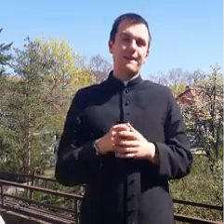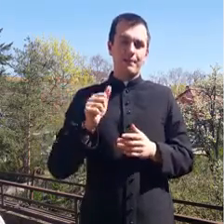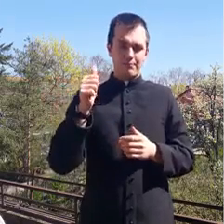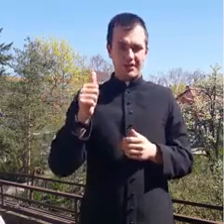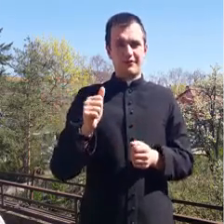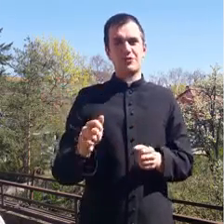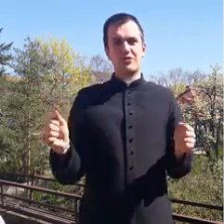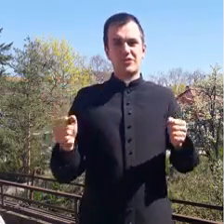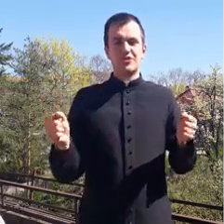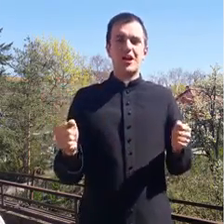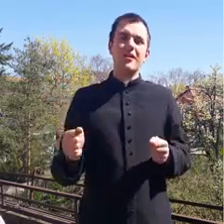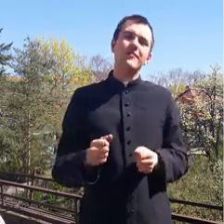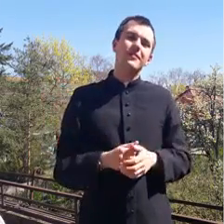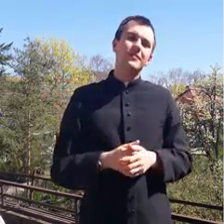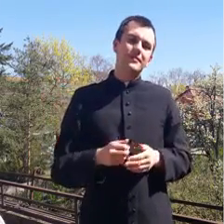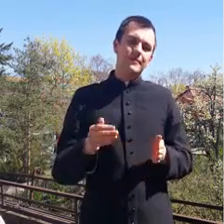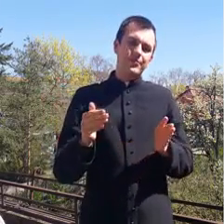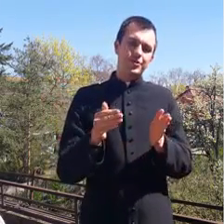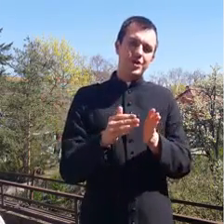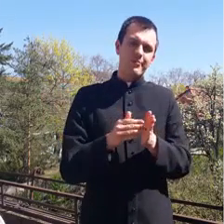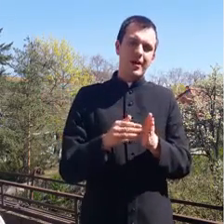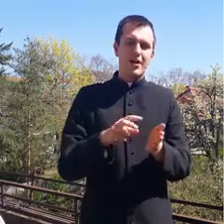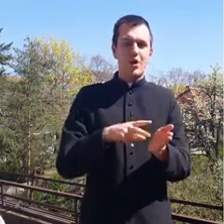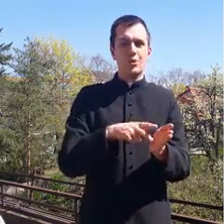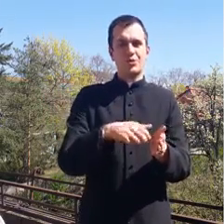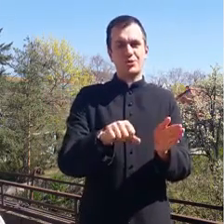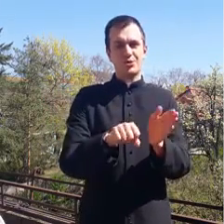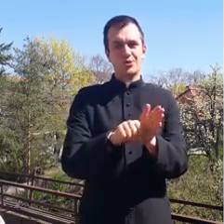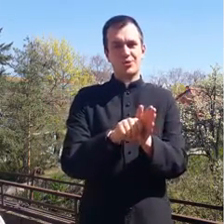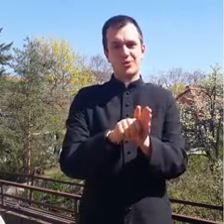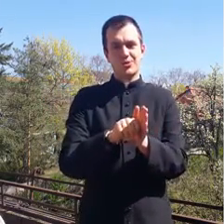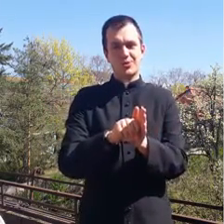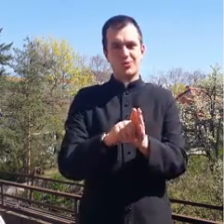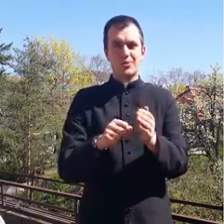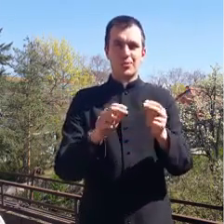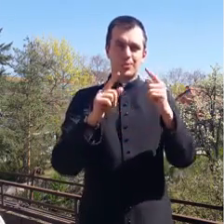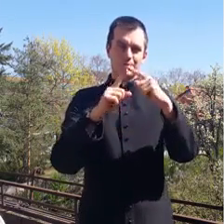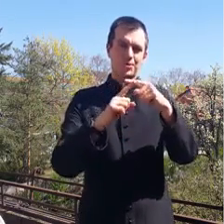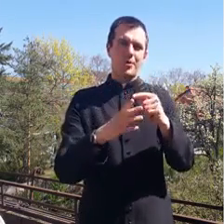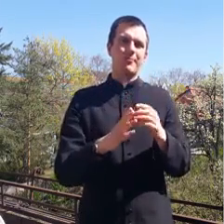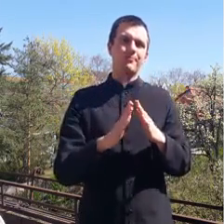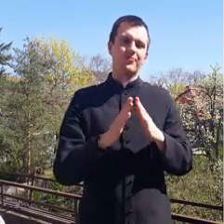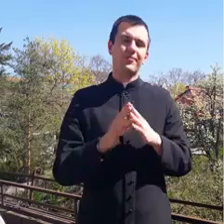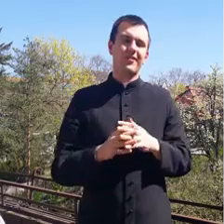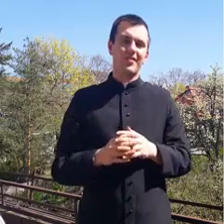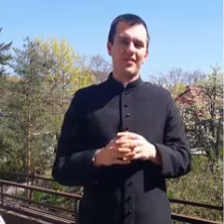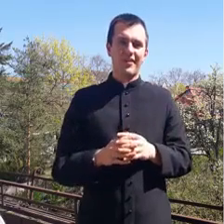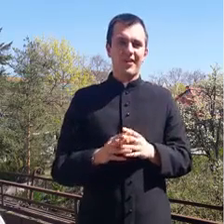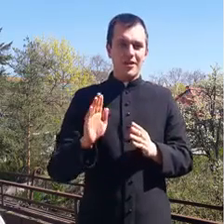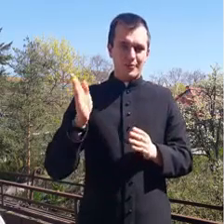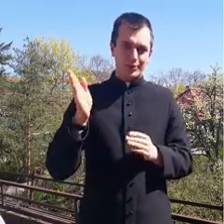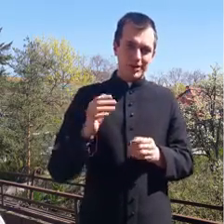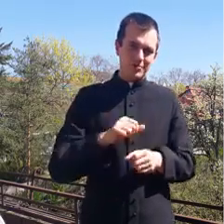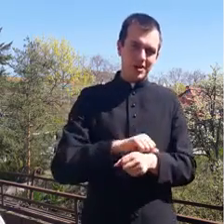pierwszy trzeba chodzić do kościoła potem